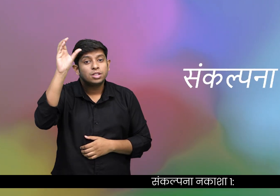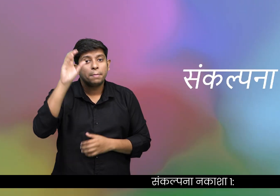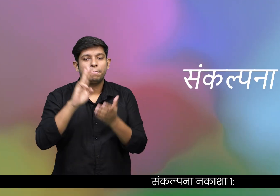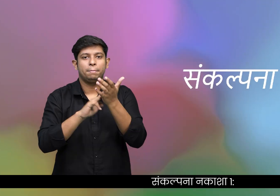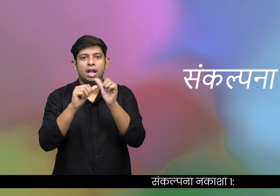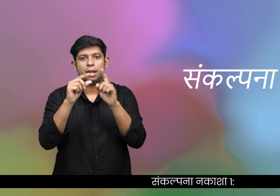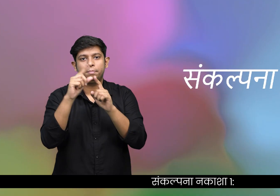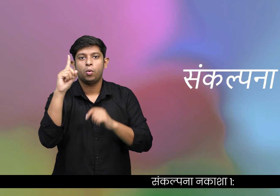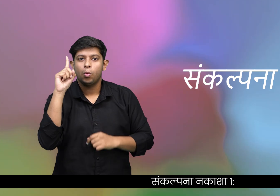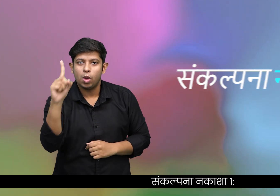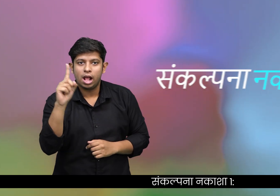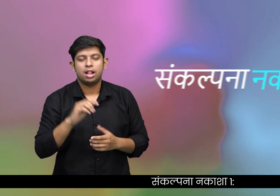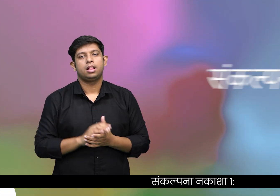संकल्पना नकाशा पहिला.